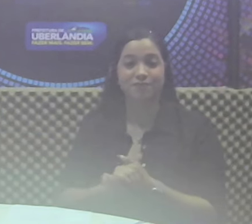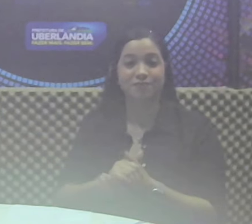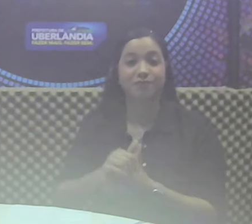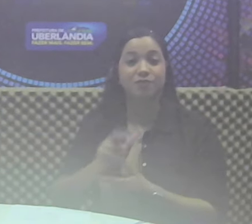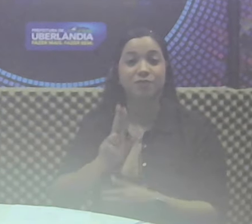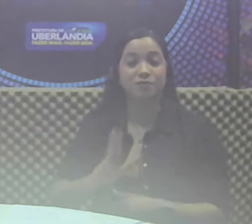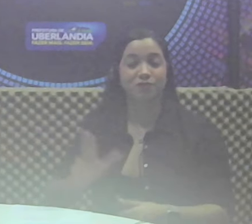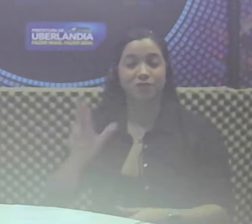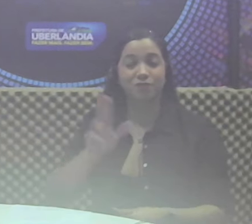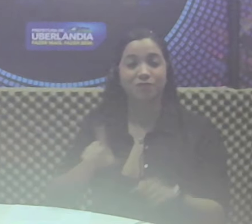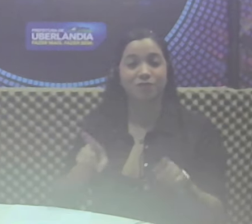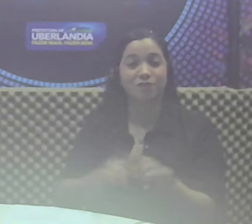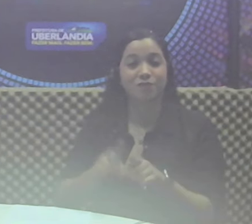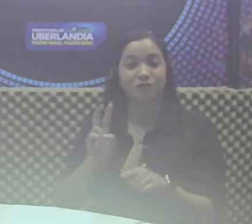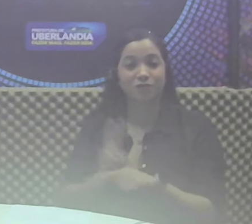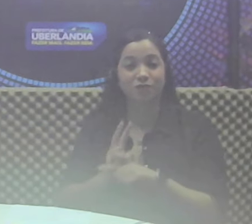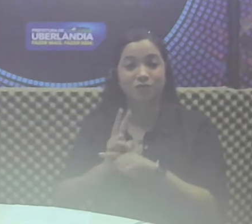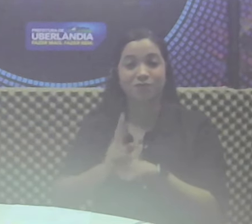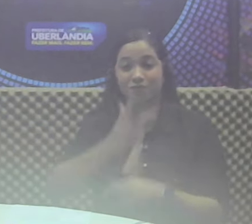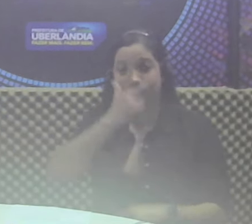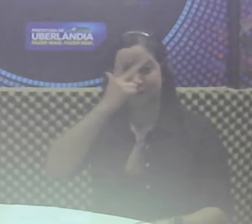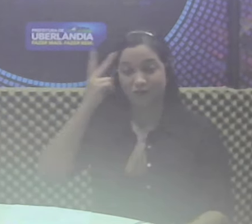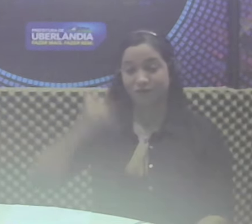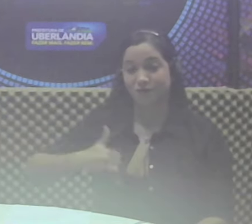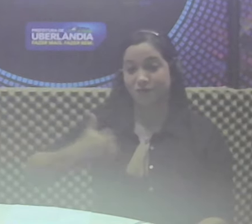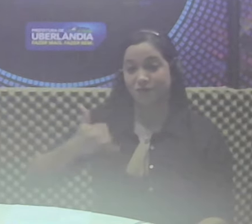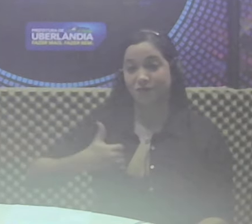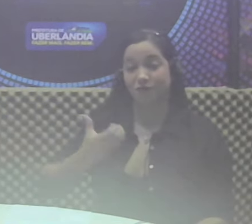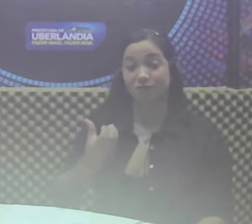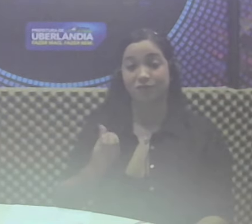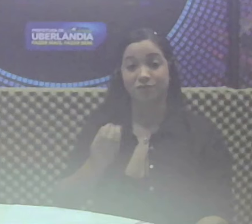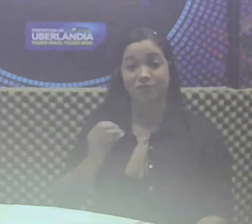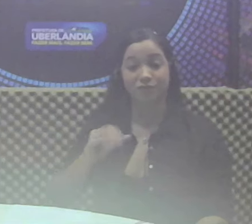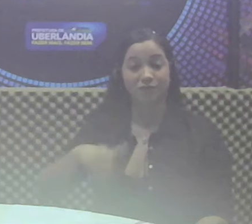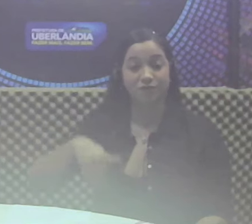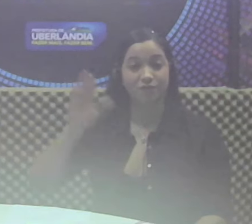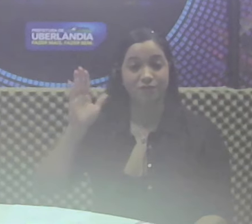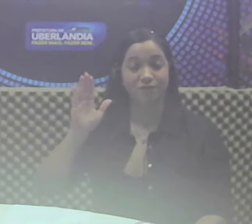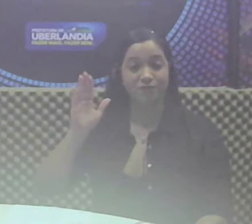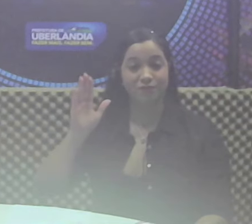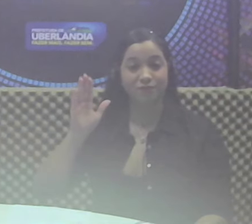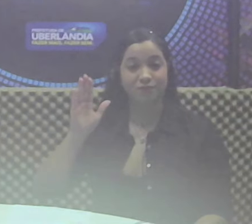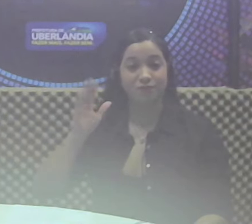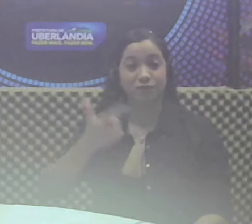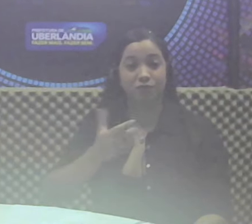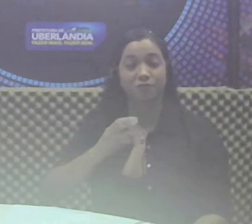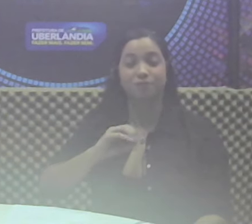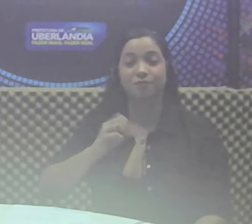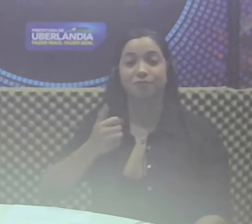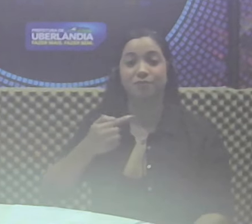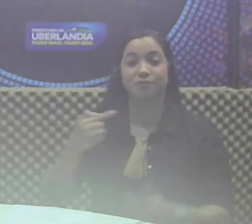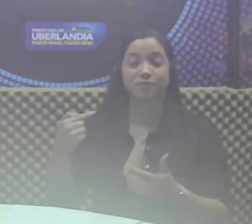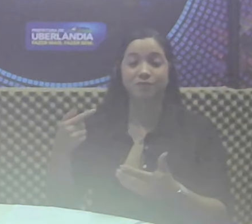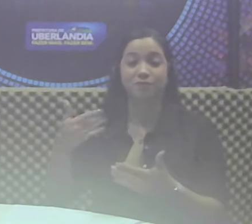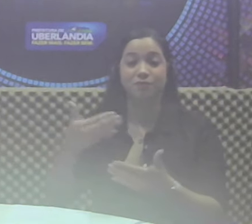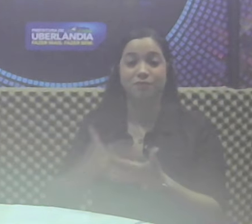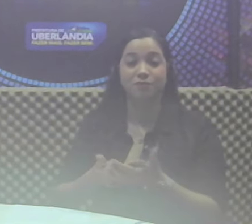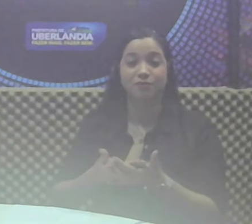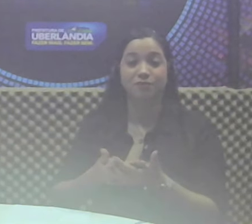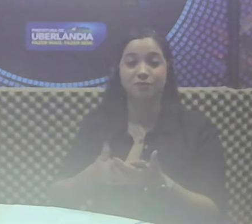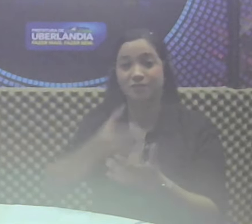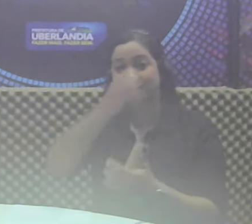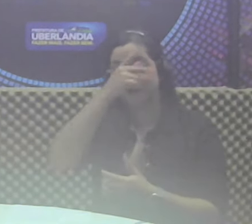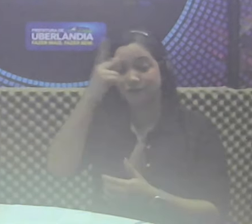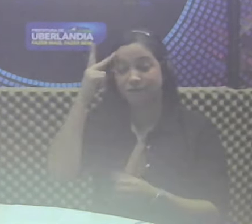E Uberlândia também cuida de outros jovens de mais de 60 anos. De 2017 para cá, a